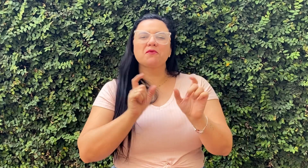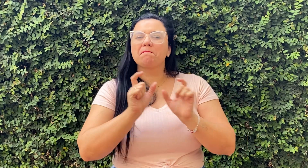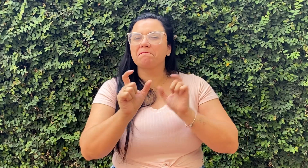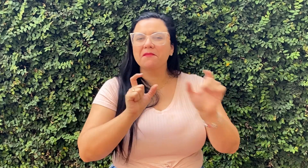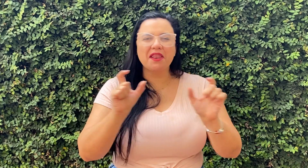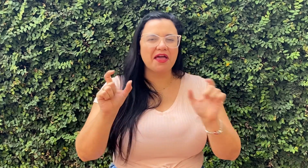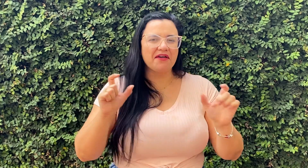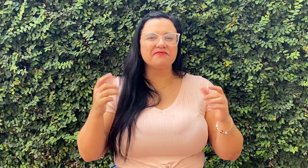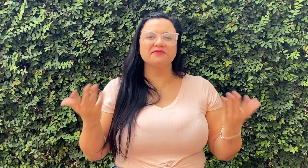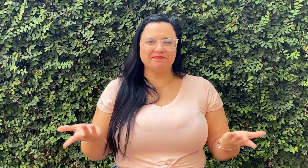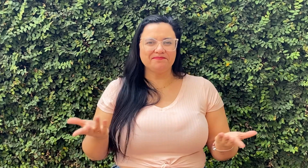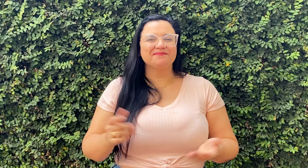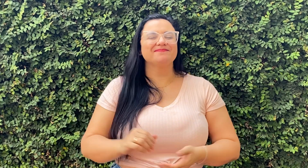se comunicando.